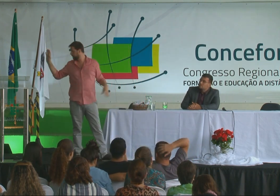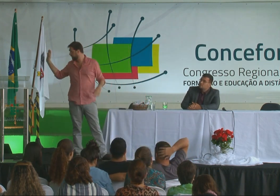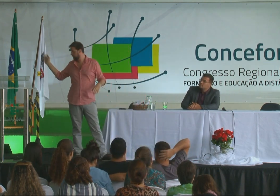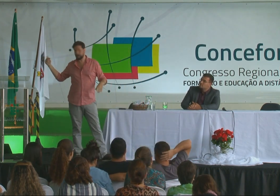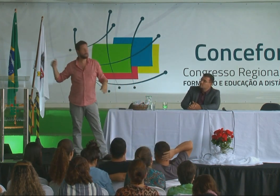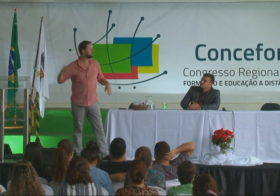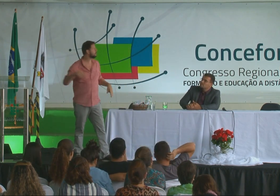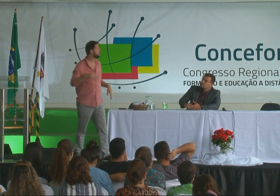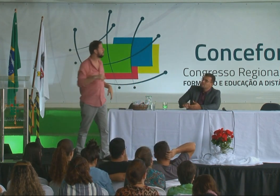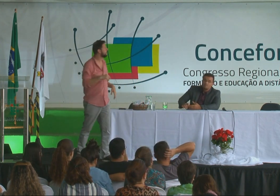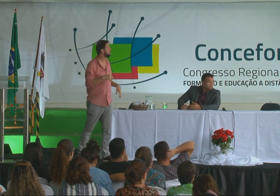Pode passar, avançar?